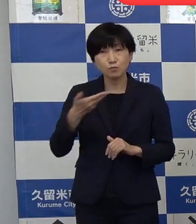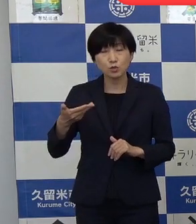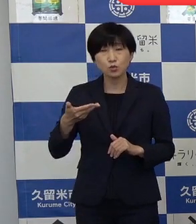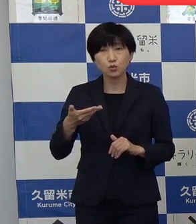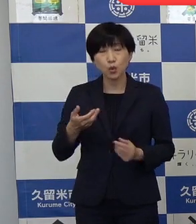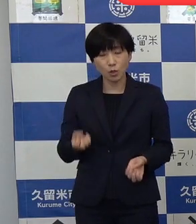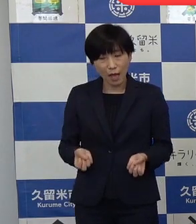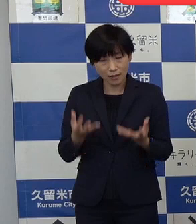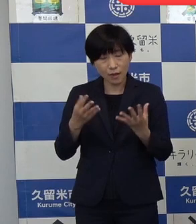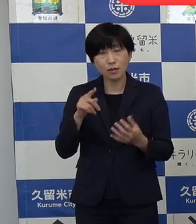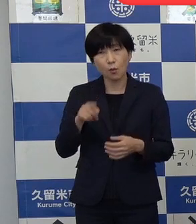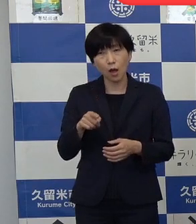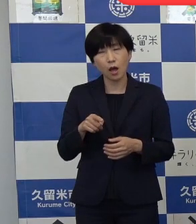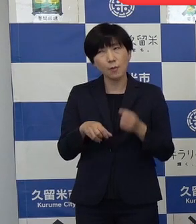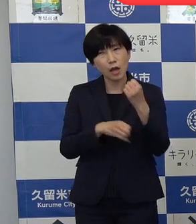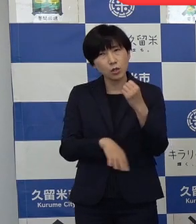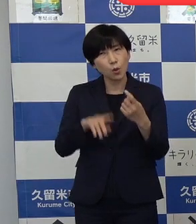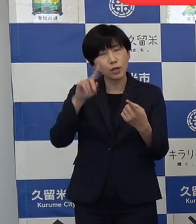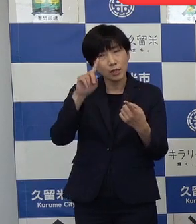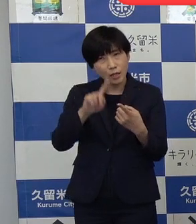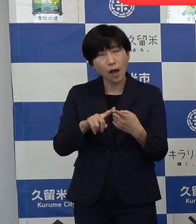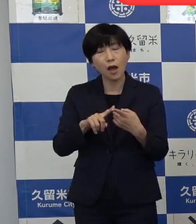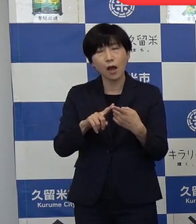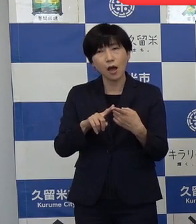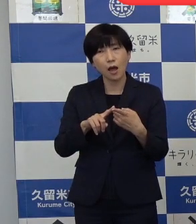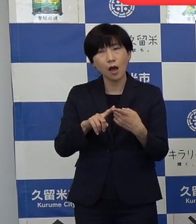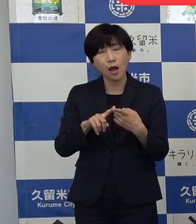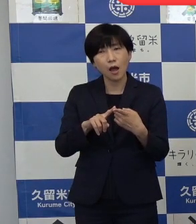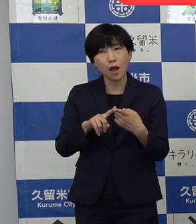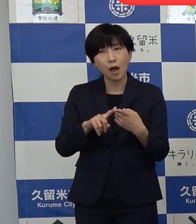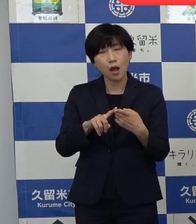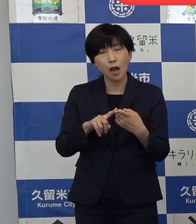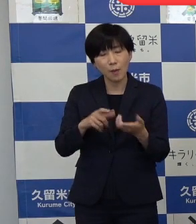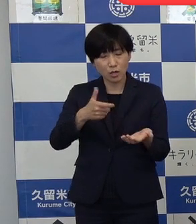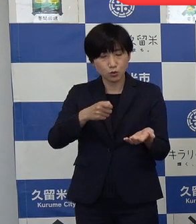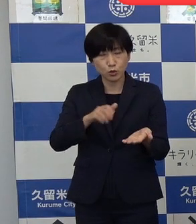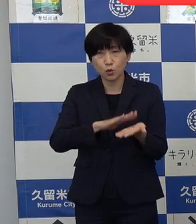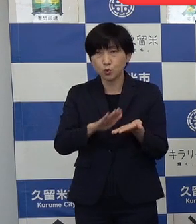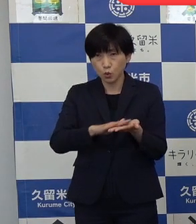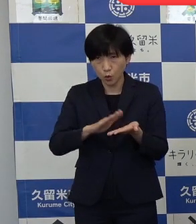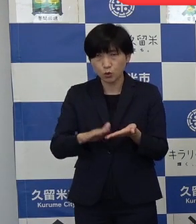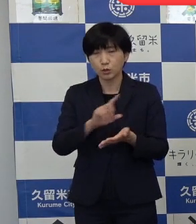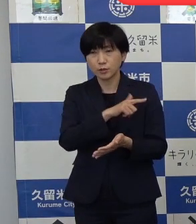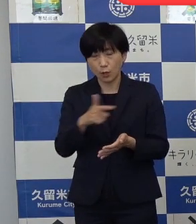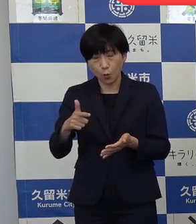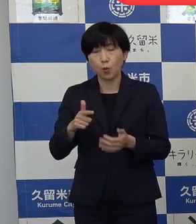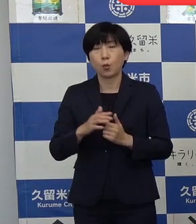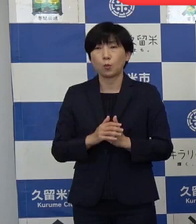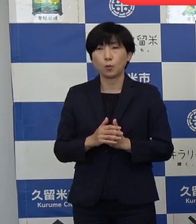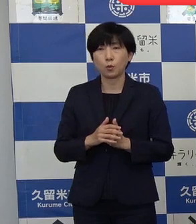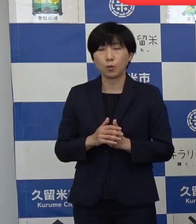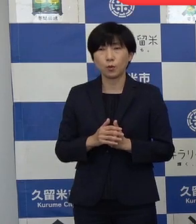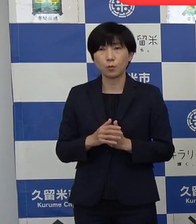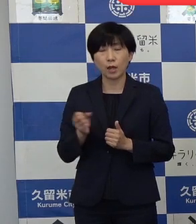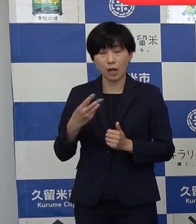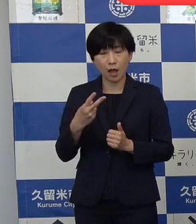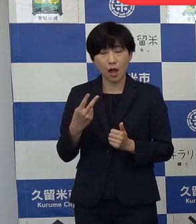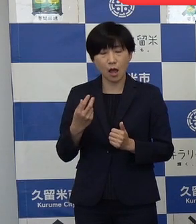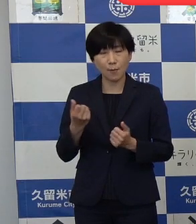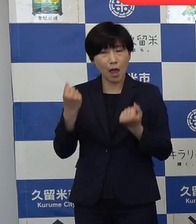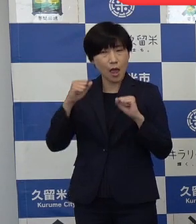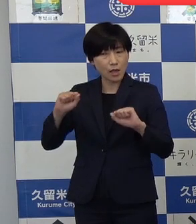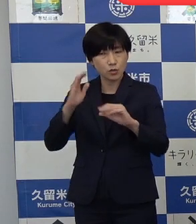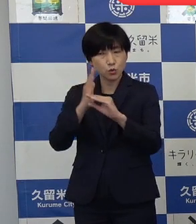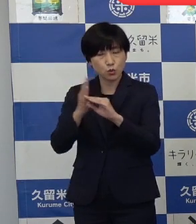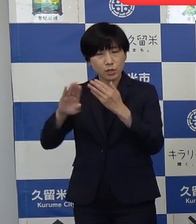先ほど申し上げましたように、基本的な手指の消毒の徹底のほか、演技中以外のマ